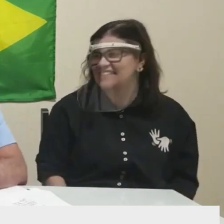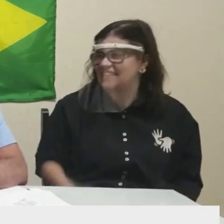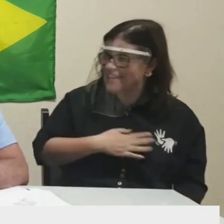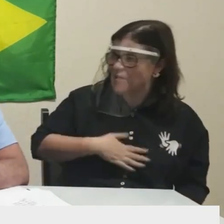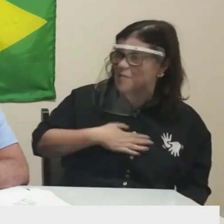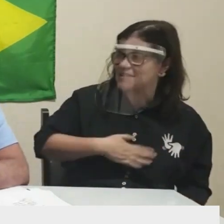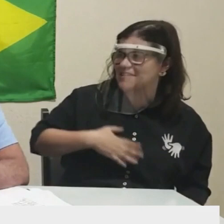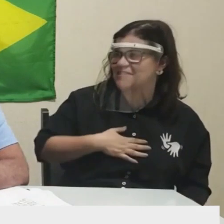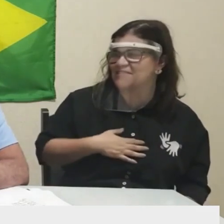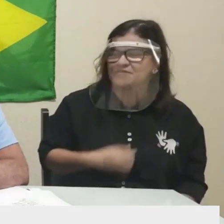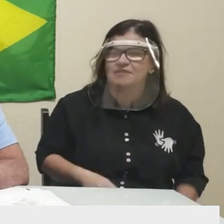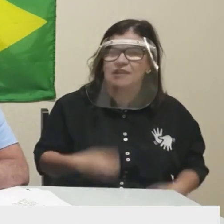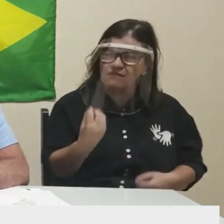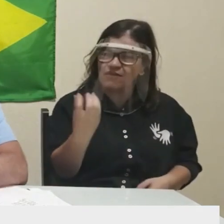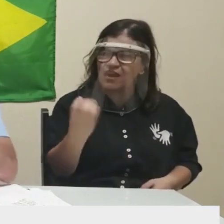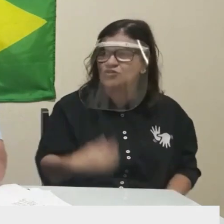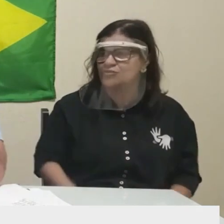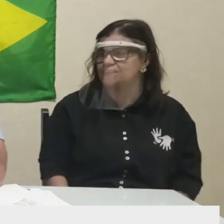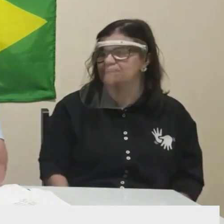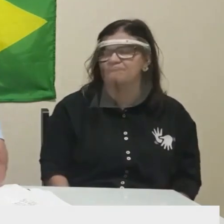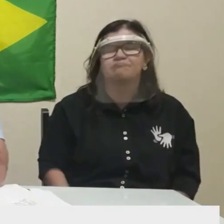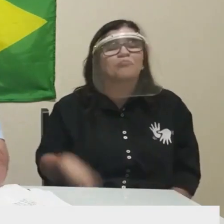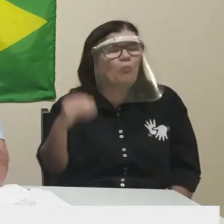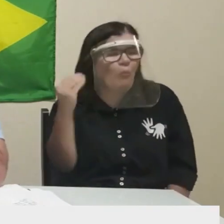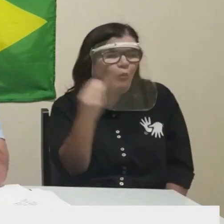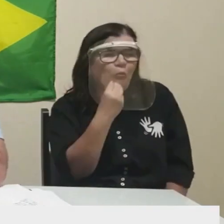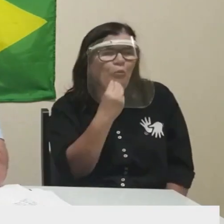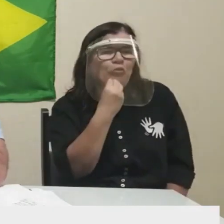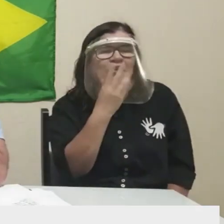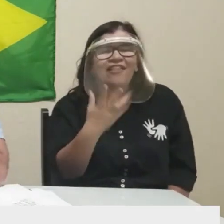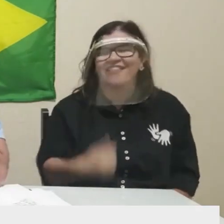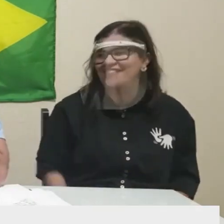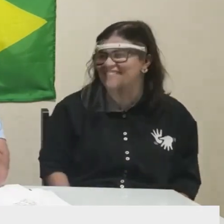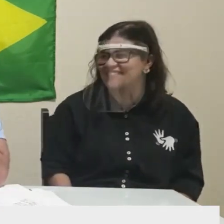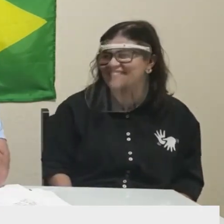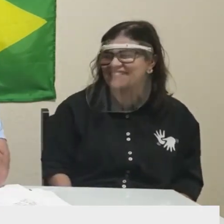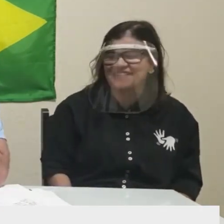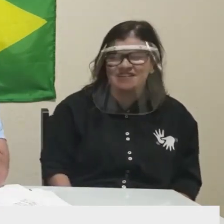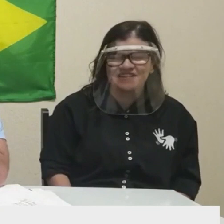aqui dessa viagem, André? Privilégio, presidente. Você foi reconhecido